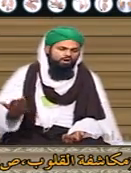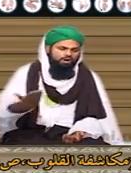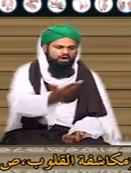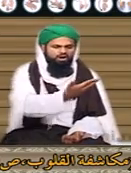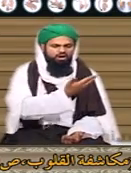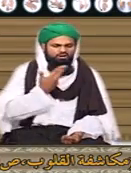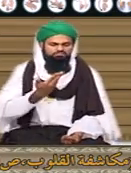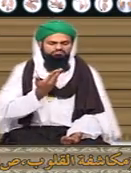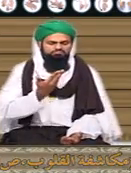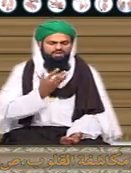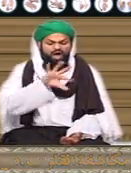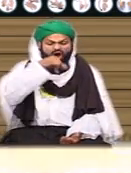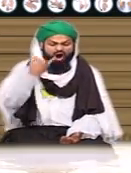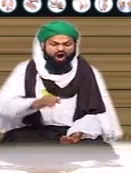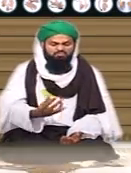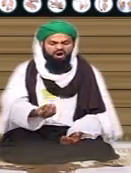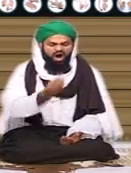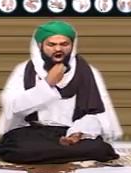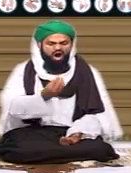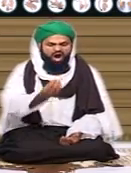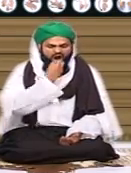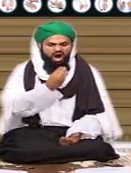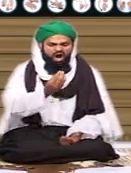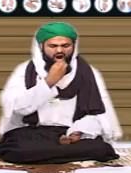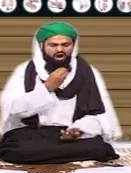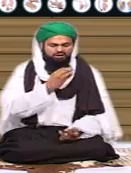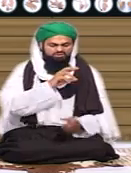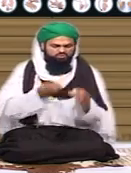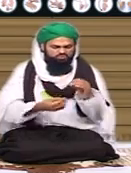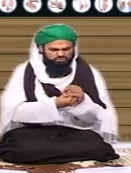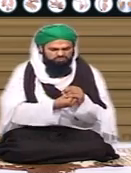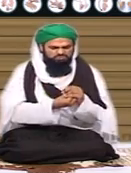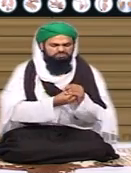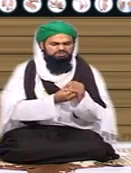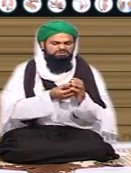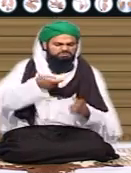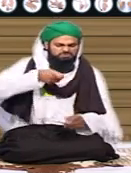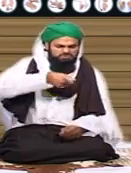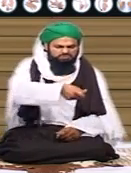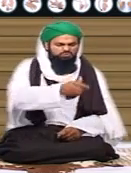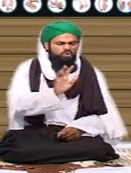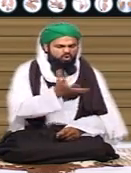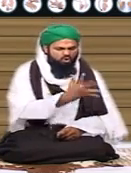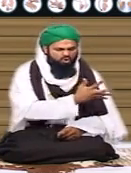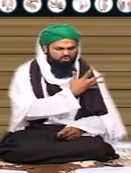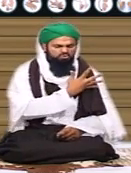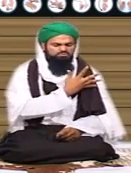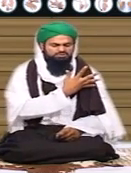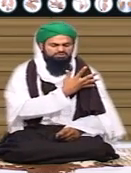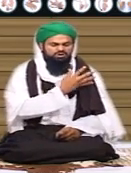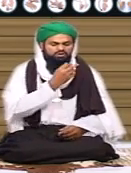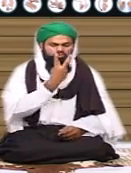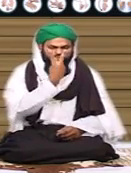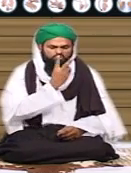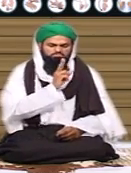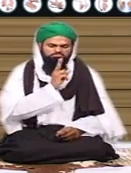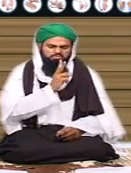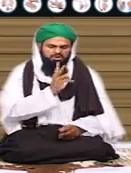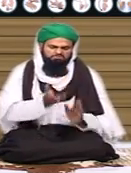ذالک۔ اور آج بڑا مزہ لے لے کر حرام کھایا جائے، سود، رشوت، ہر چیز مطلب دیکھ لیجیے۔ اللہ تعالیٰ